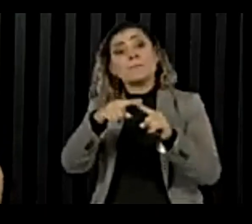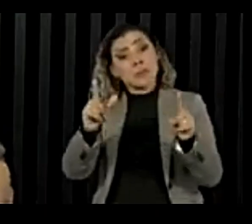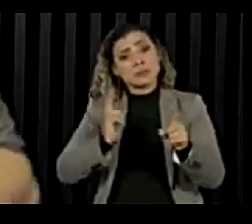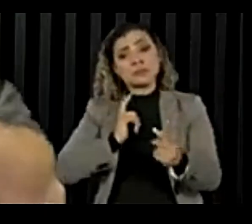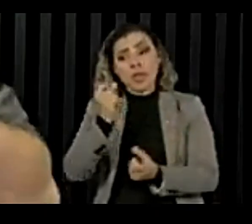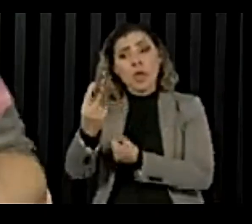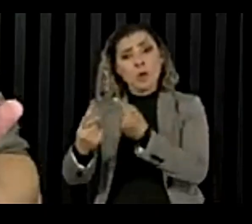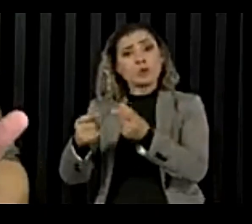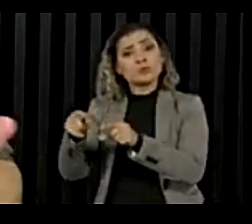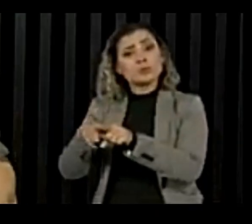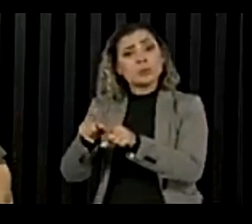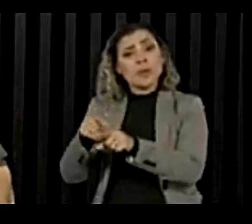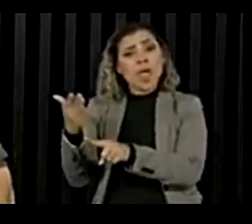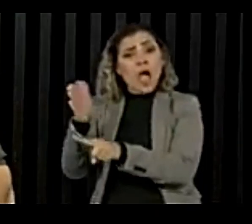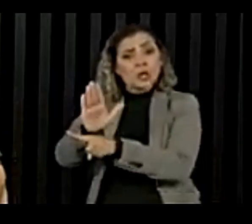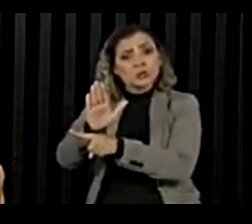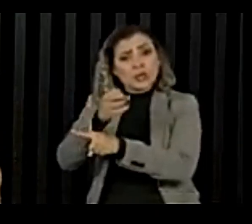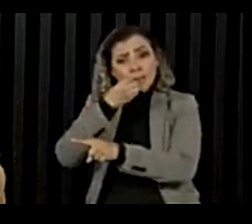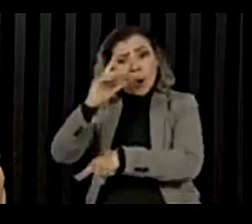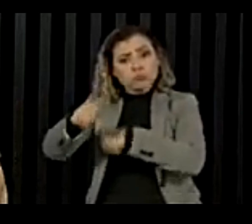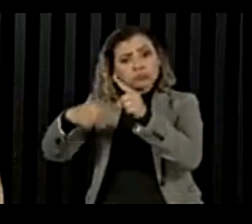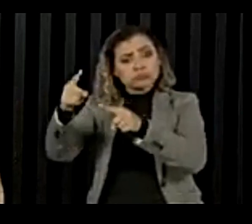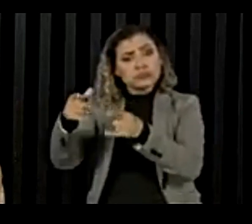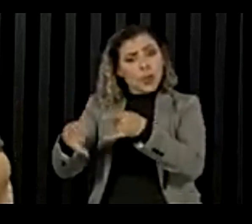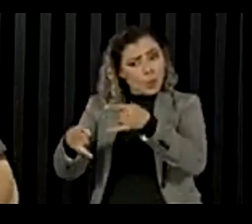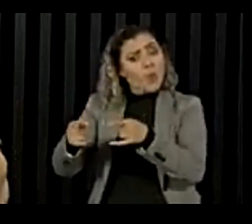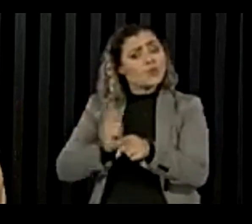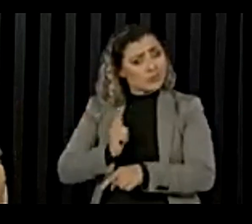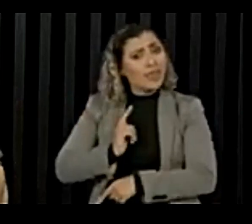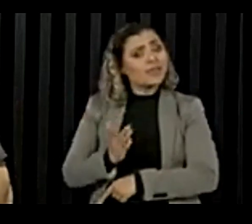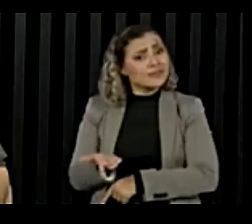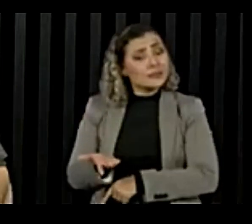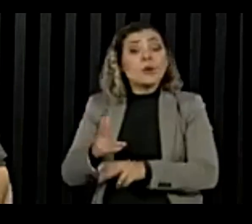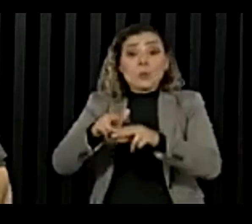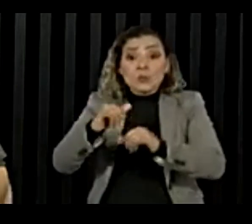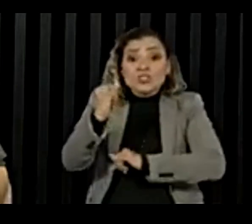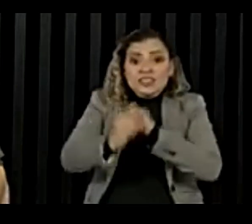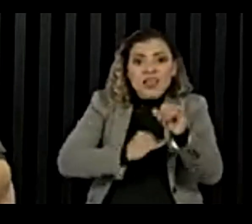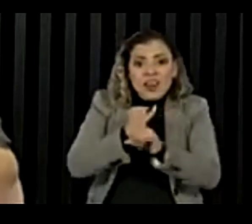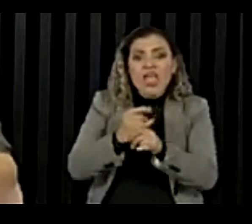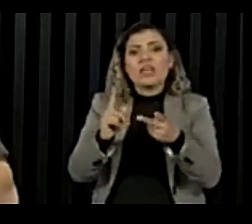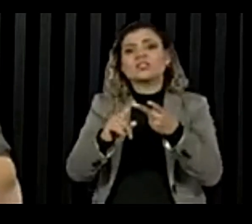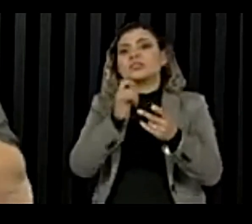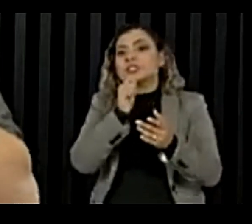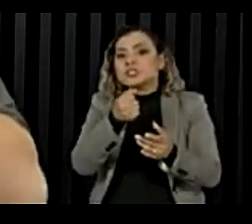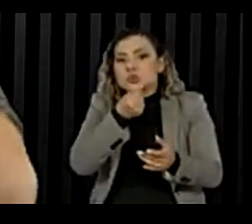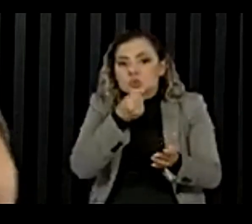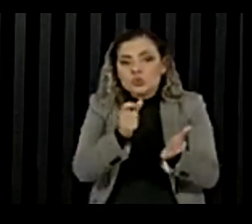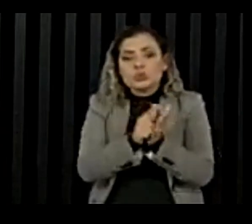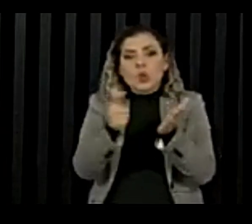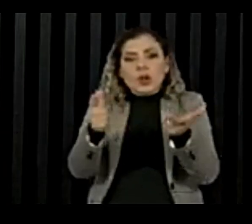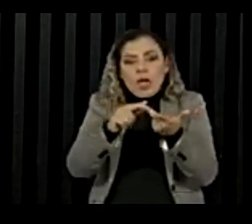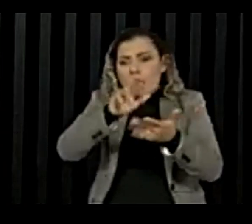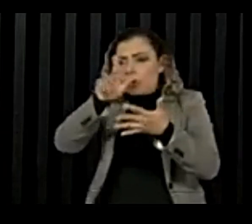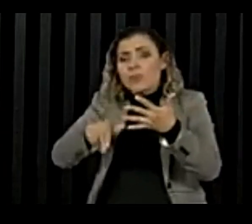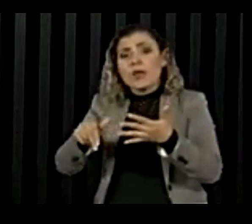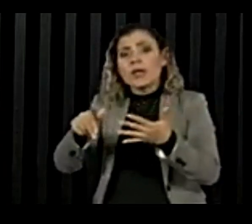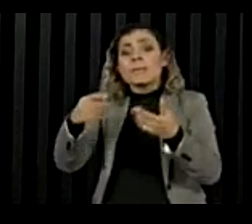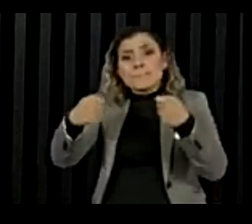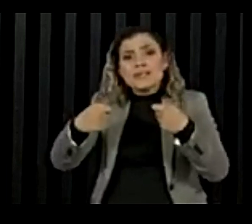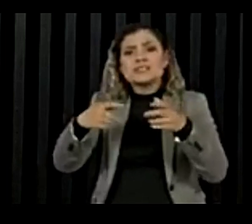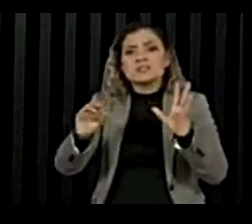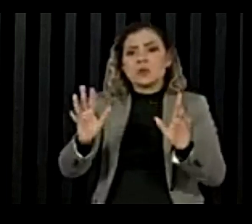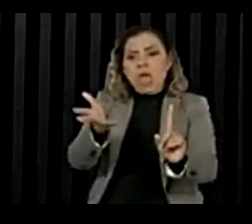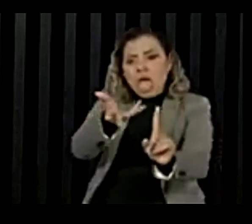podem ser utilizados para o bem da população. Nesse caso, os grandes veículos precisam investir em tecnologia para entender como fisgar anunciantes